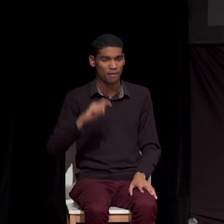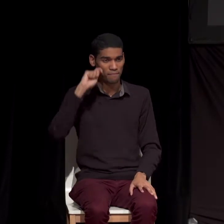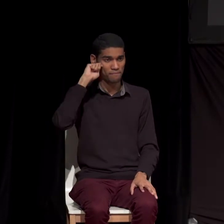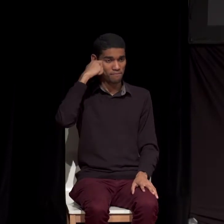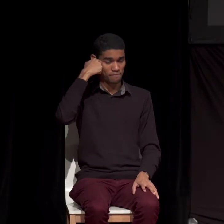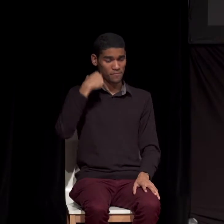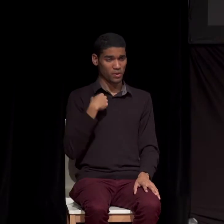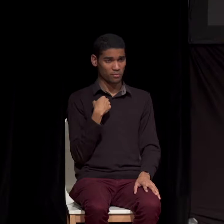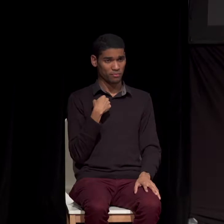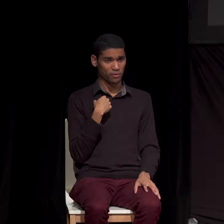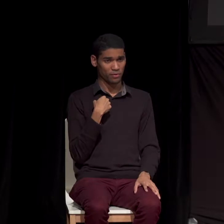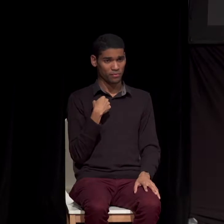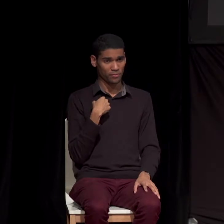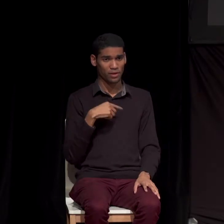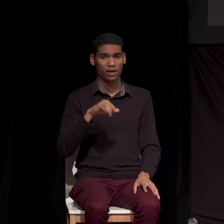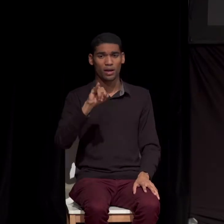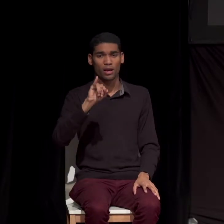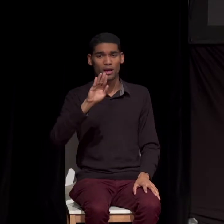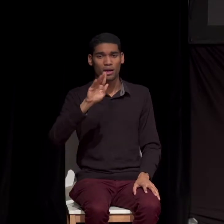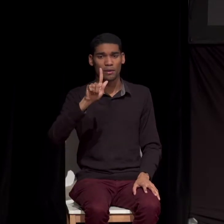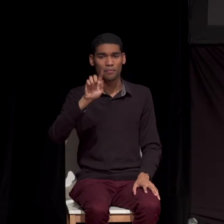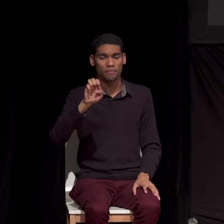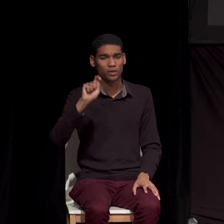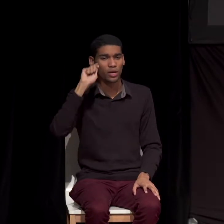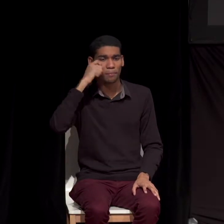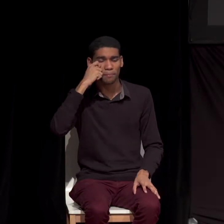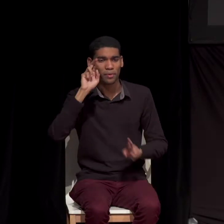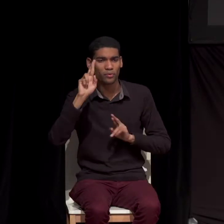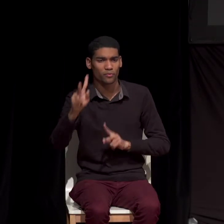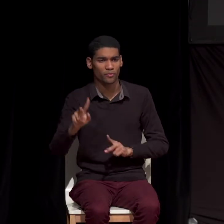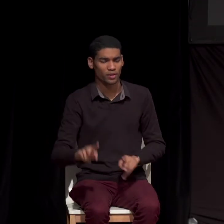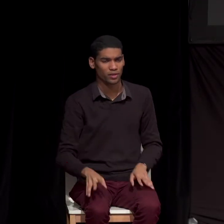mim não é o que é preto para o IBGE, mas eu preciso desse dado.